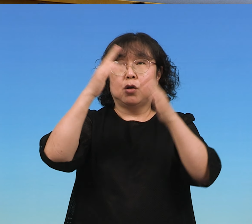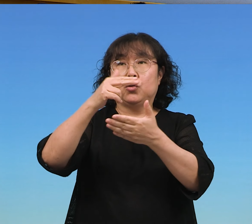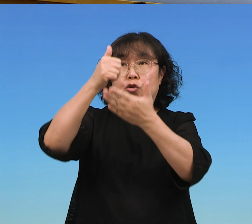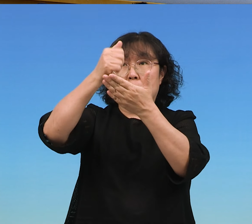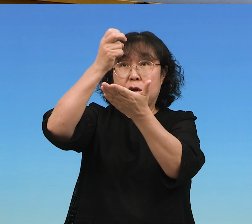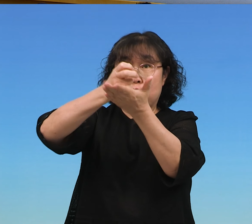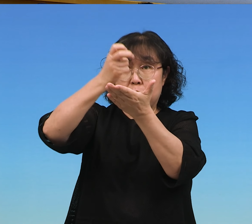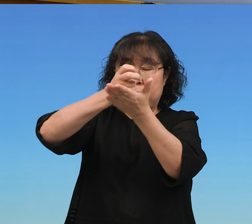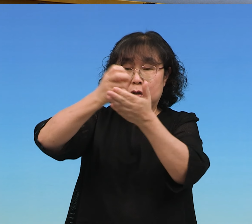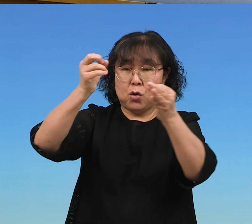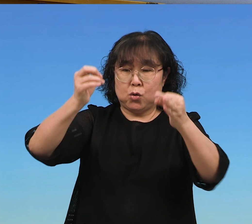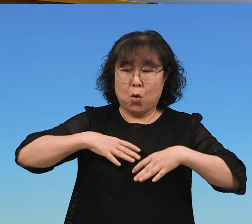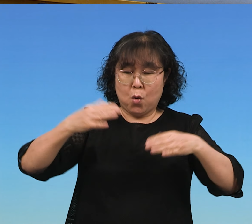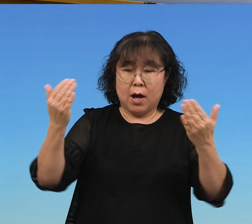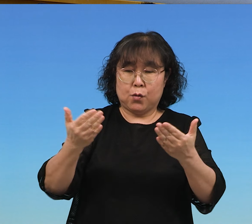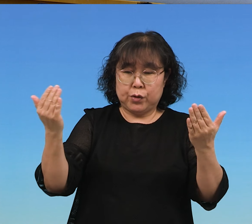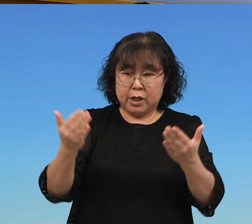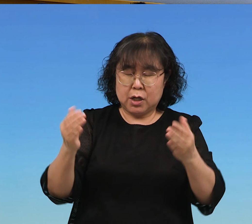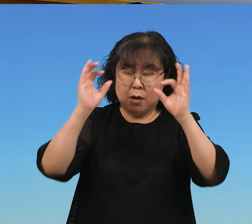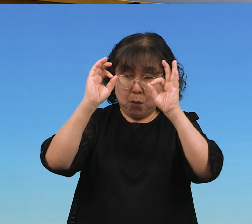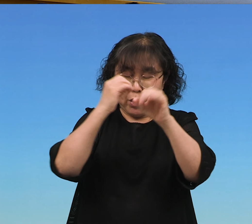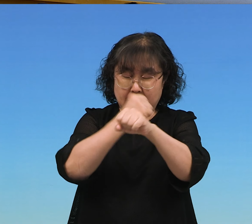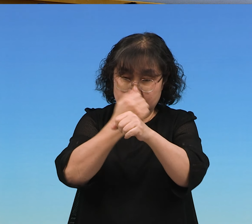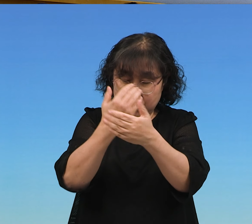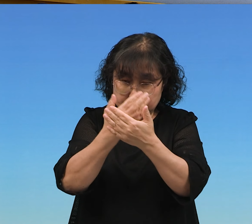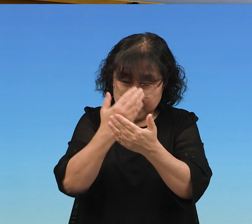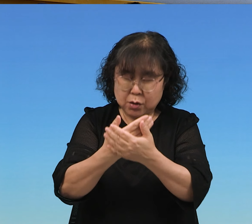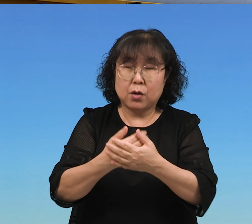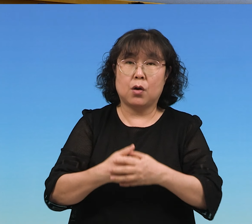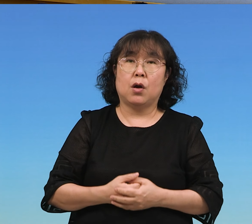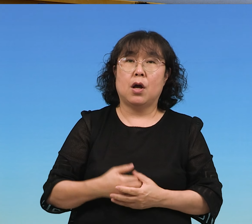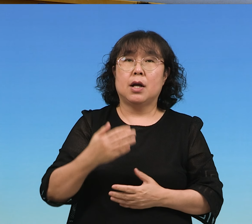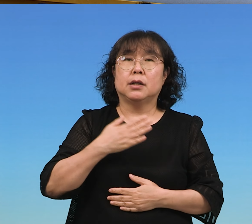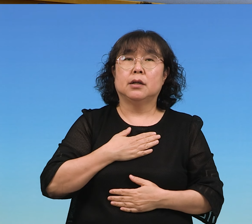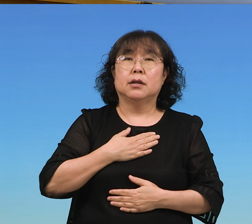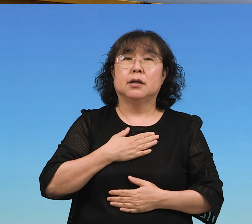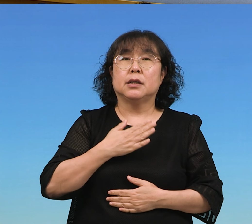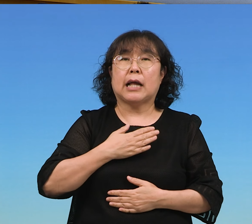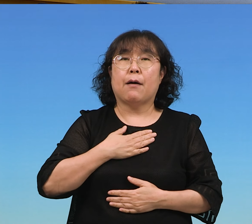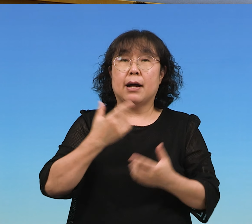주의 율법에서 놀라운 것을 보게 하소서. 한번 따라 읽어보시겠습니까?